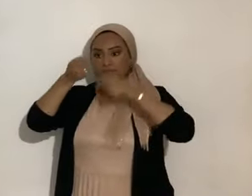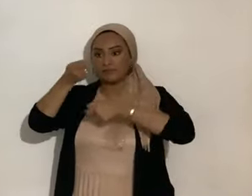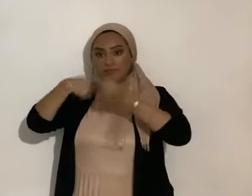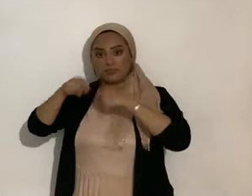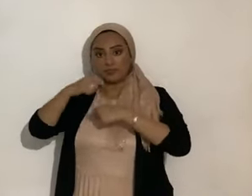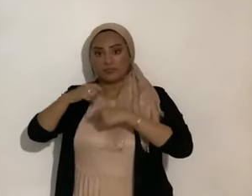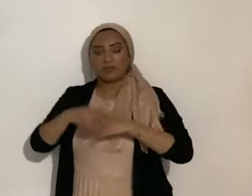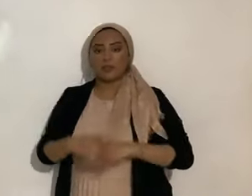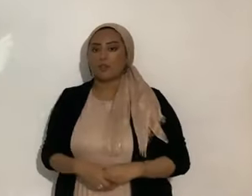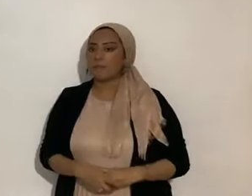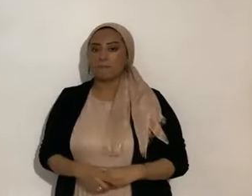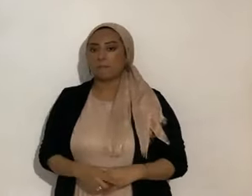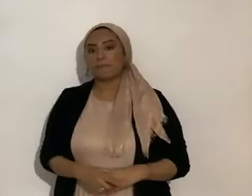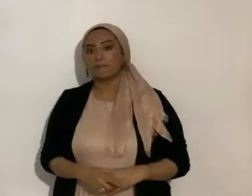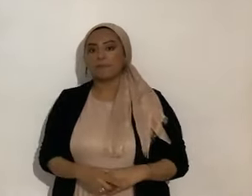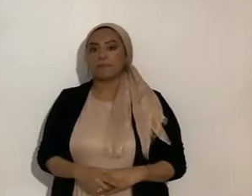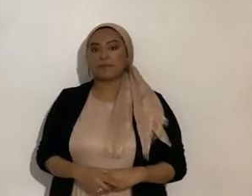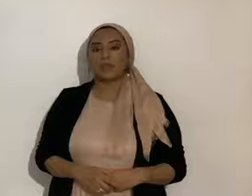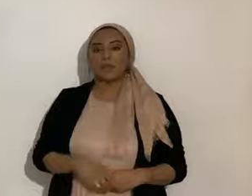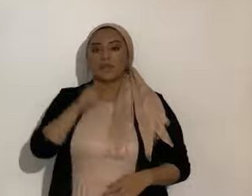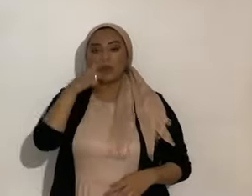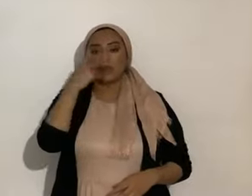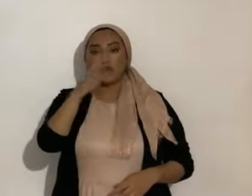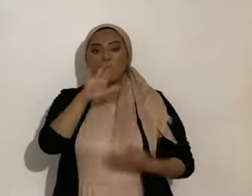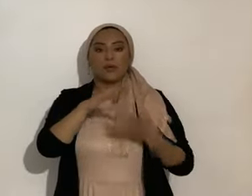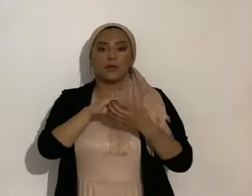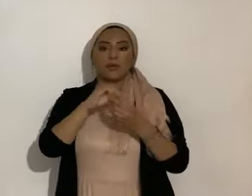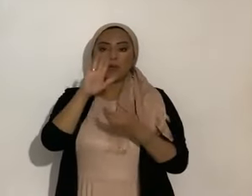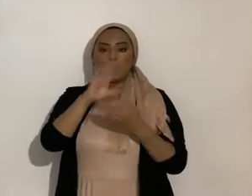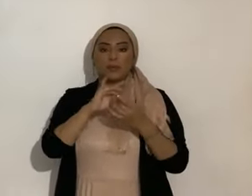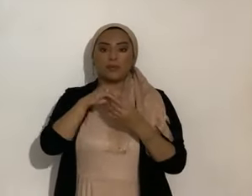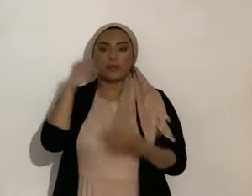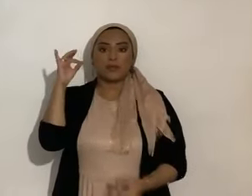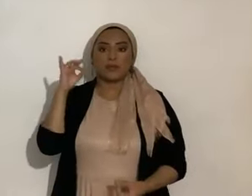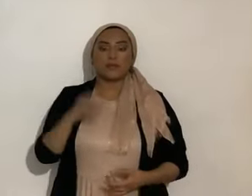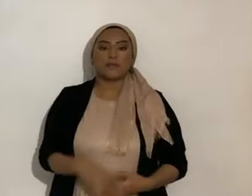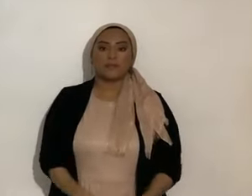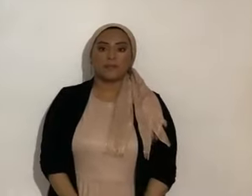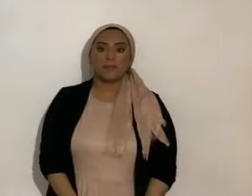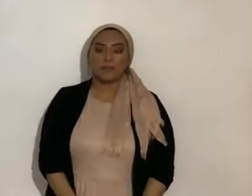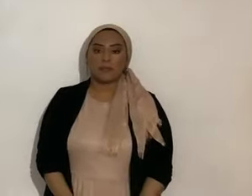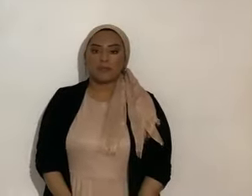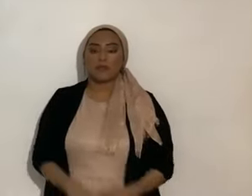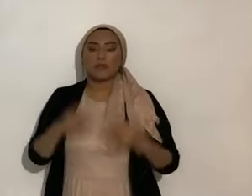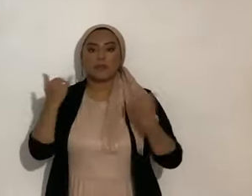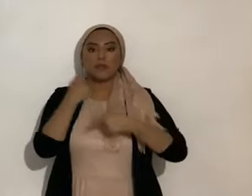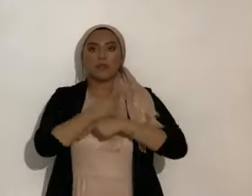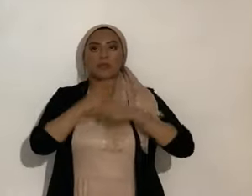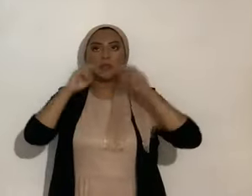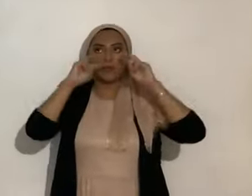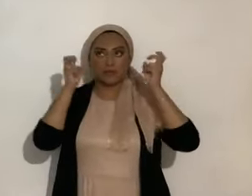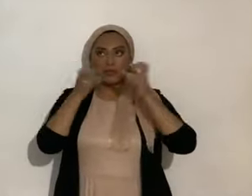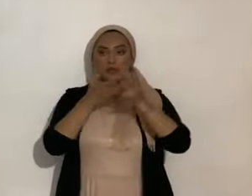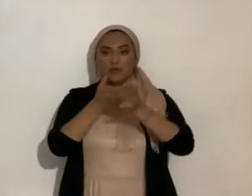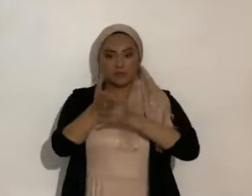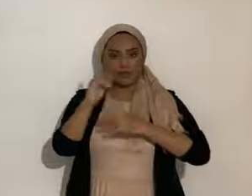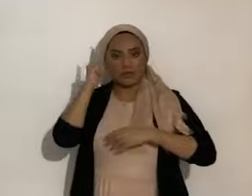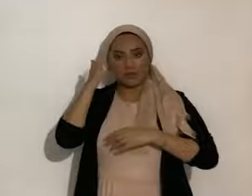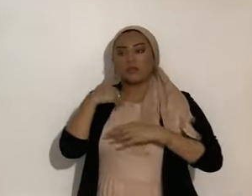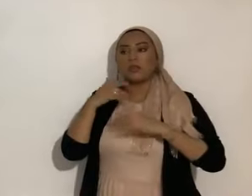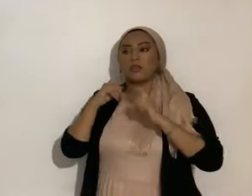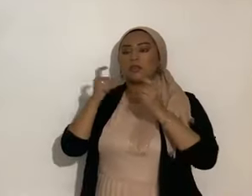necesitabas para ver? No, eso fue porque viste en el Espíritu. Es decir, estos temas son profundos y después voy a